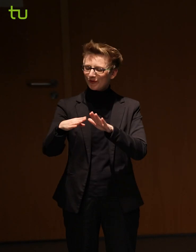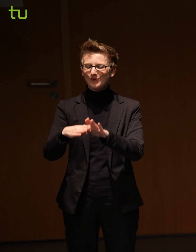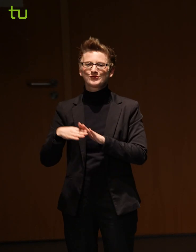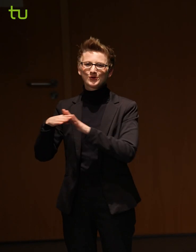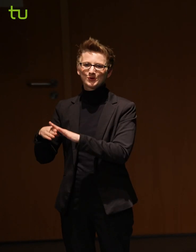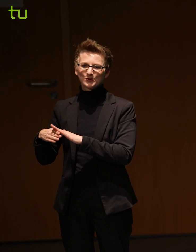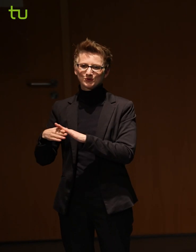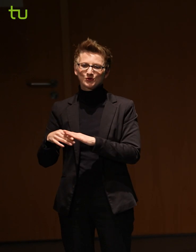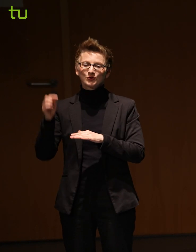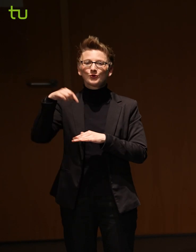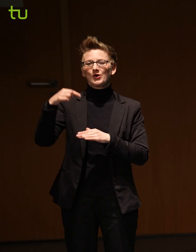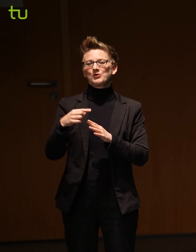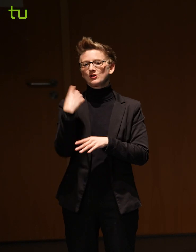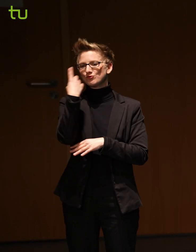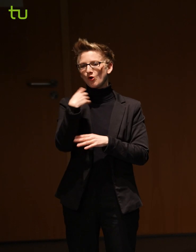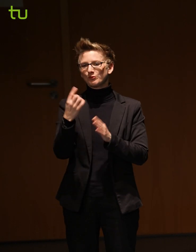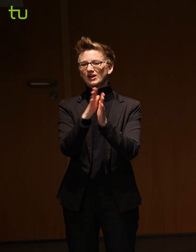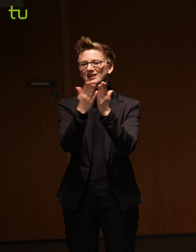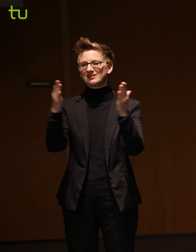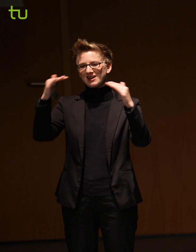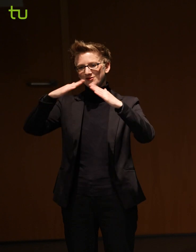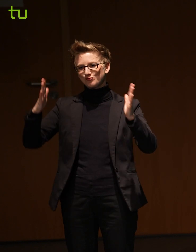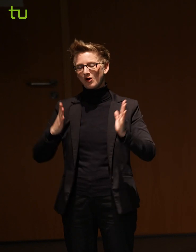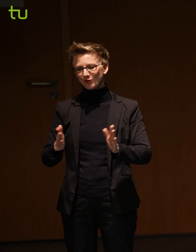Dortmunder Literaturhaus schon gelesen.